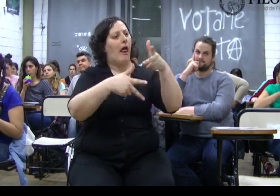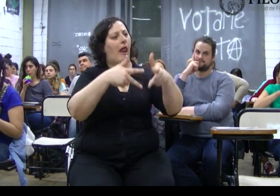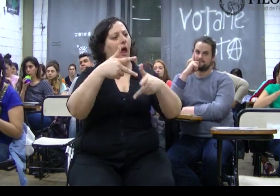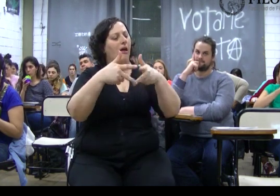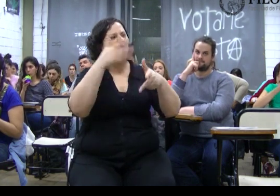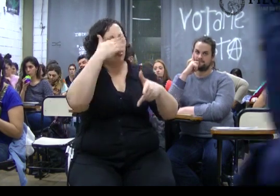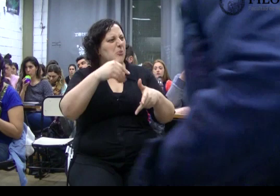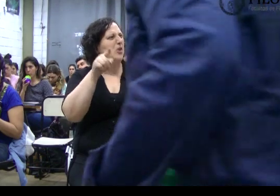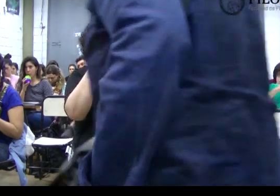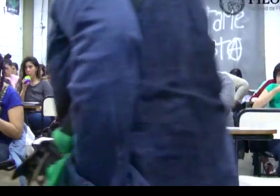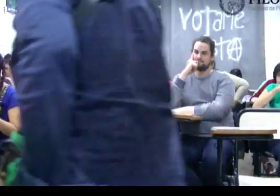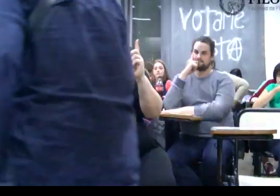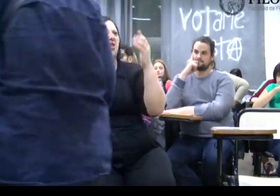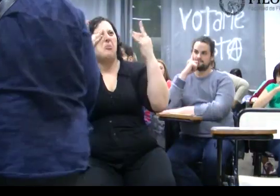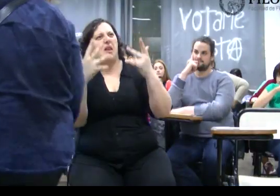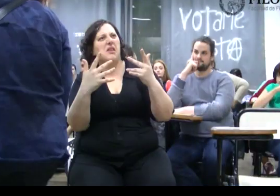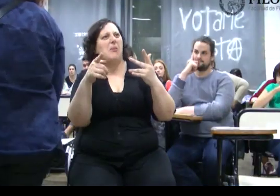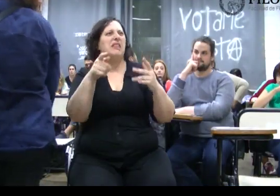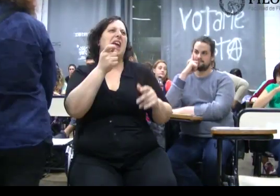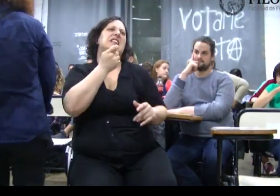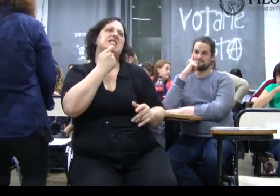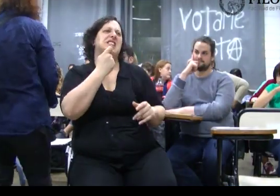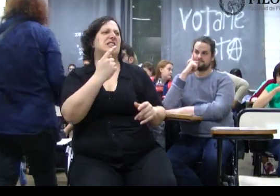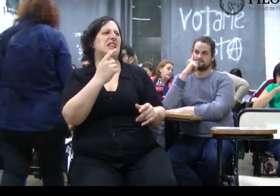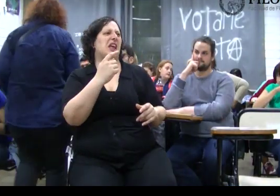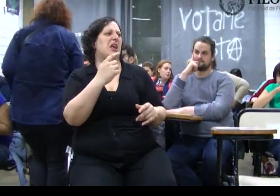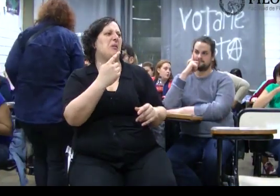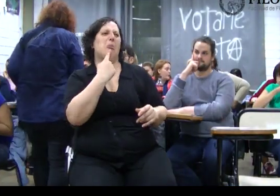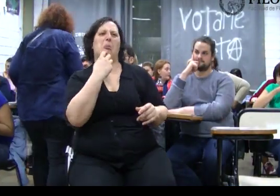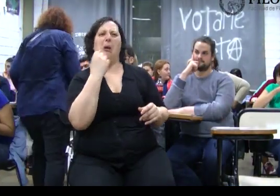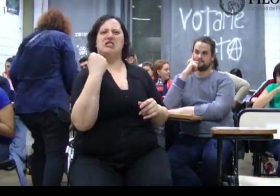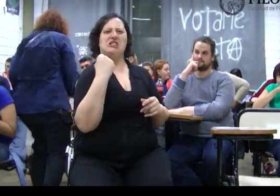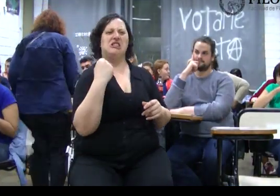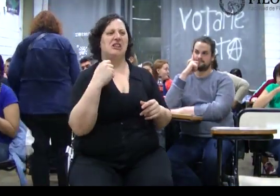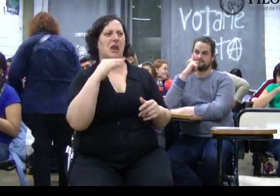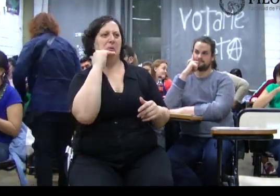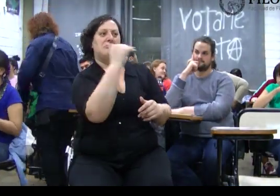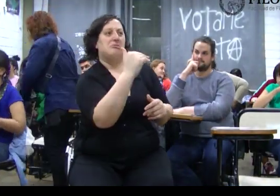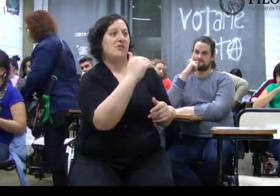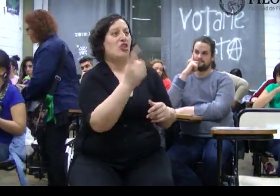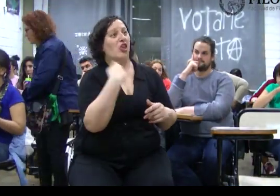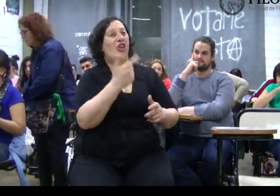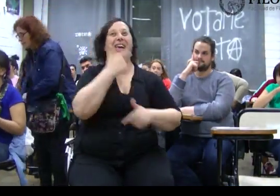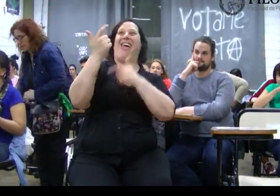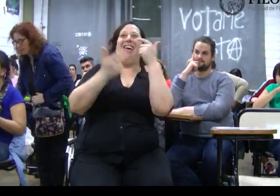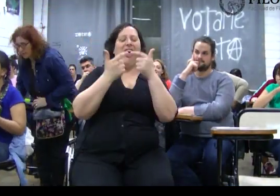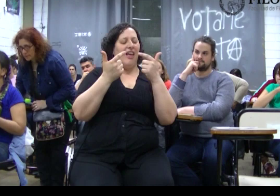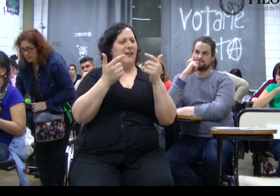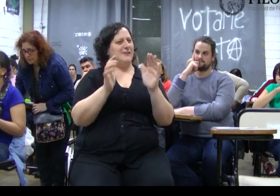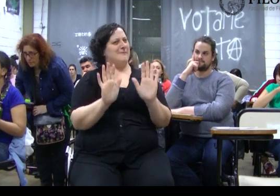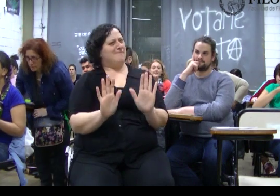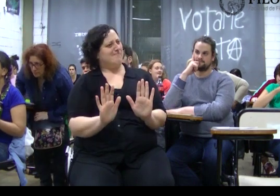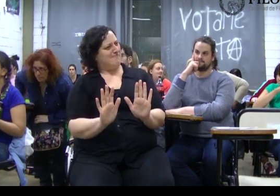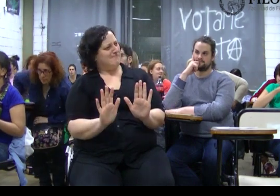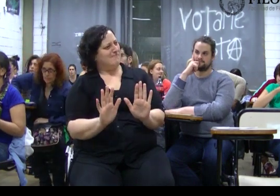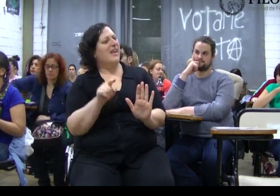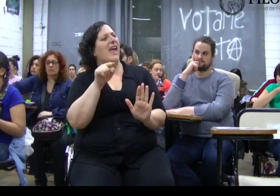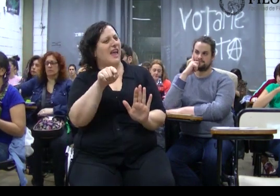que tenés es un nuevo abrofilamiento de esas representaciones que querías de algún modo desarmar o deconstruir la jornada de